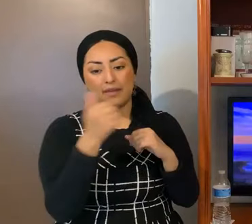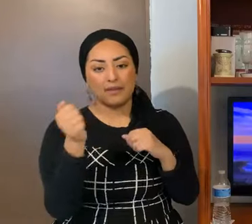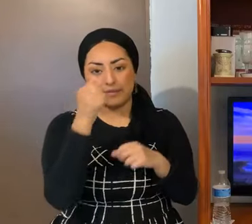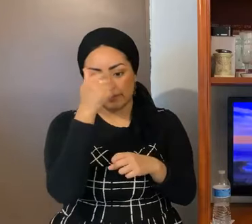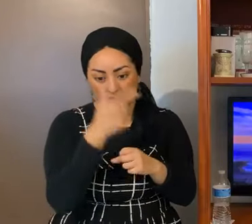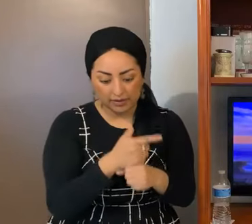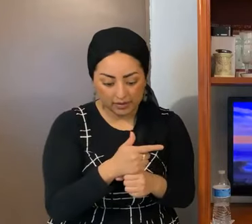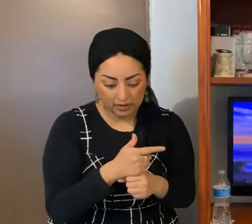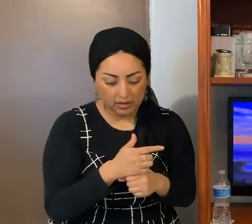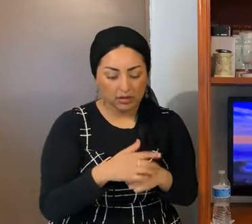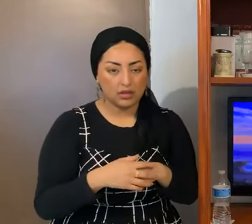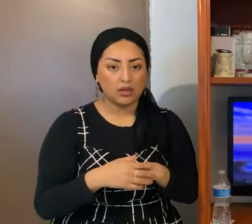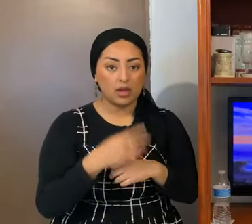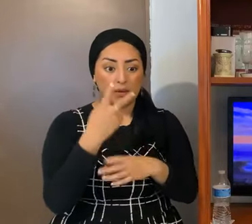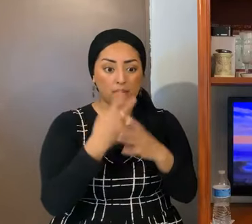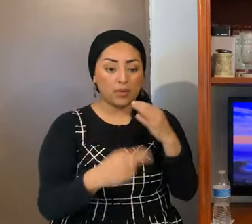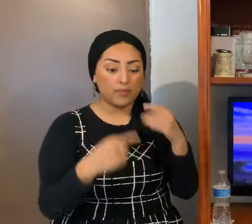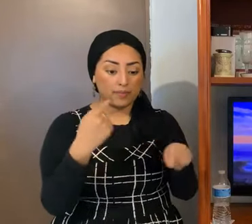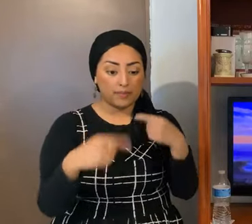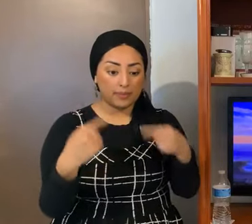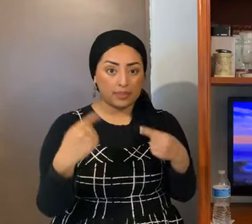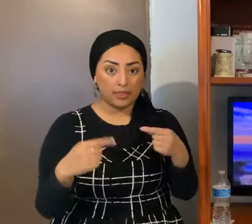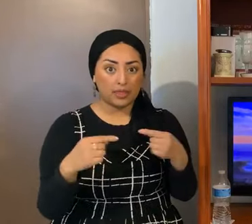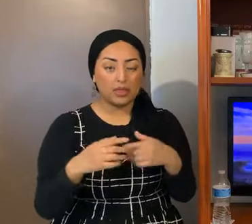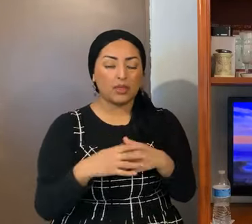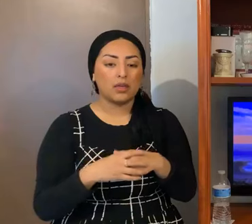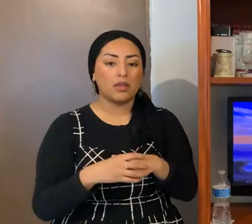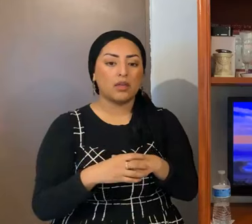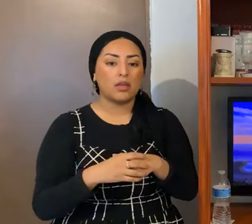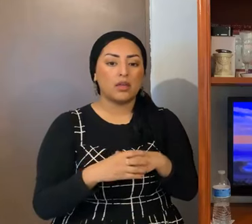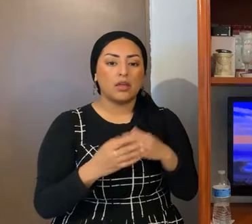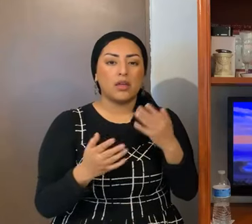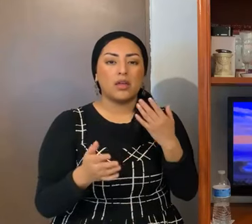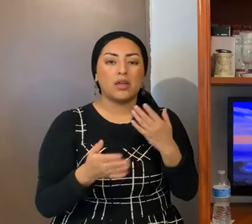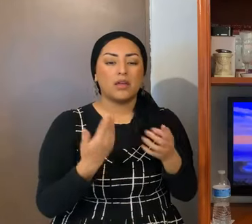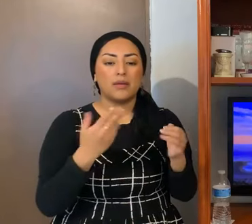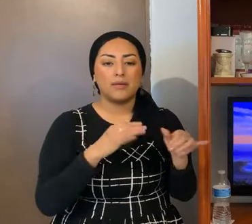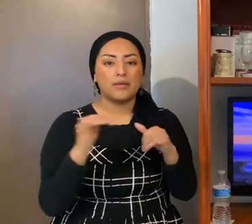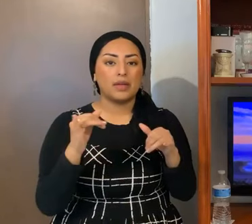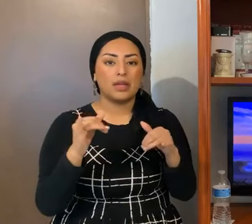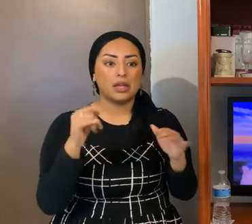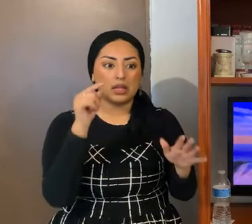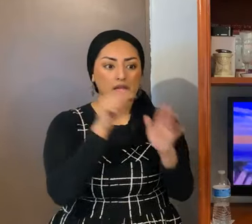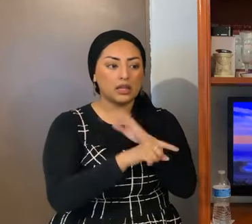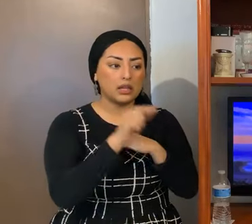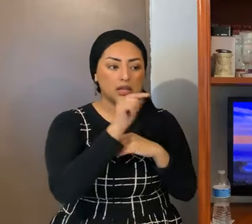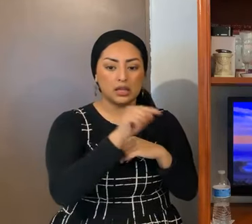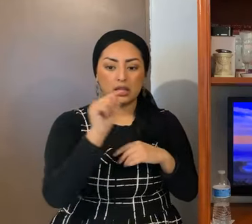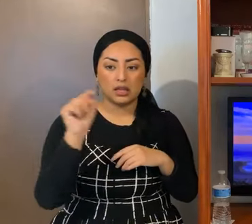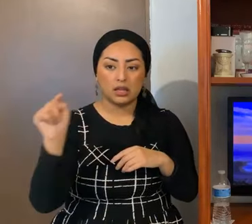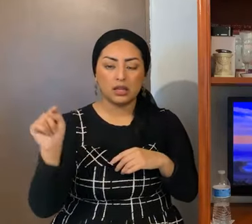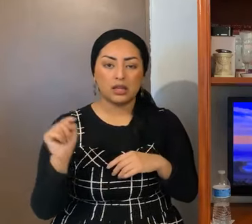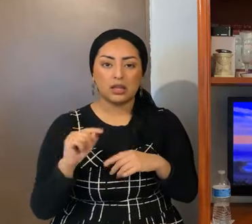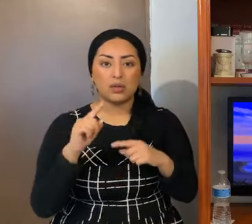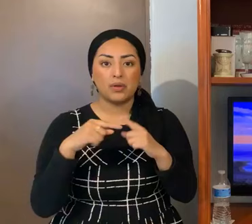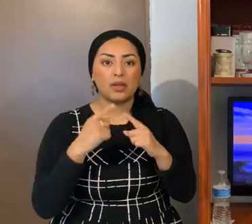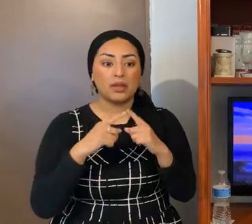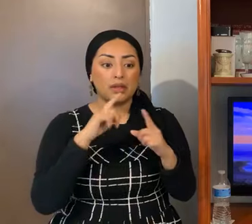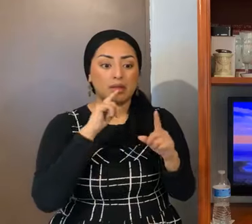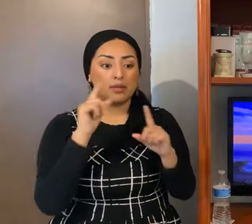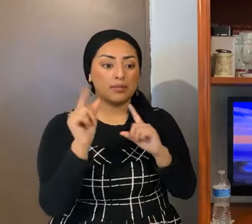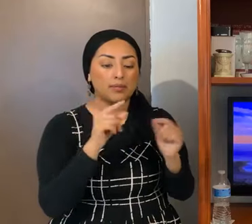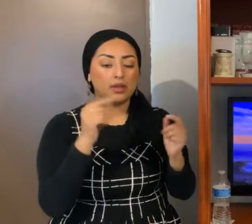hermano, o cuando entre los dos tienen problemas, odio y rencillas, es como si se estuvieran matando el uno al otro. Cuando se difama